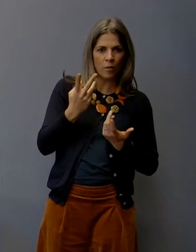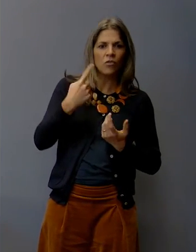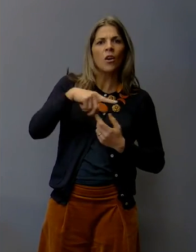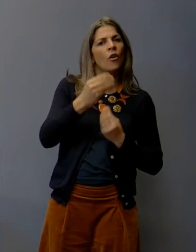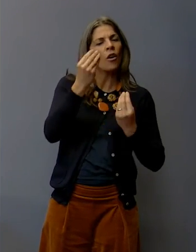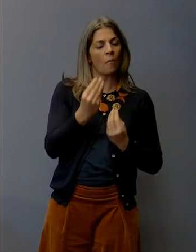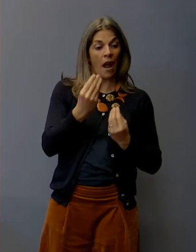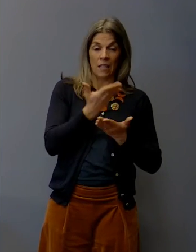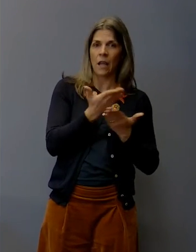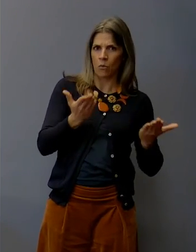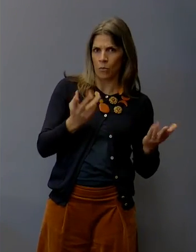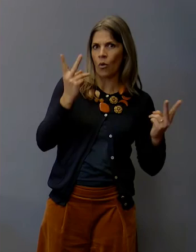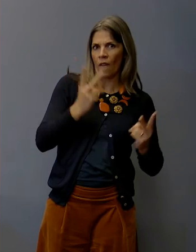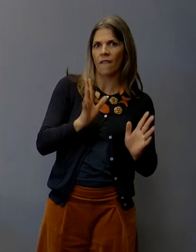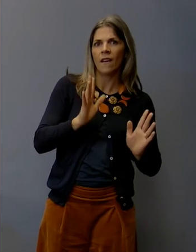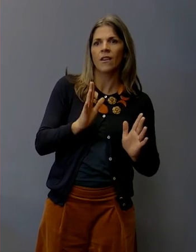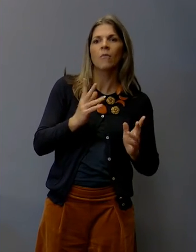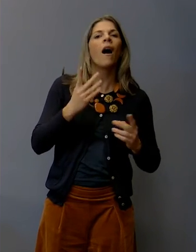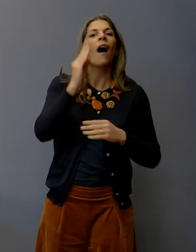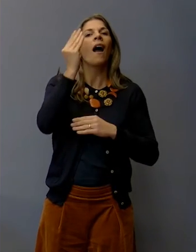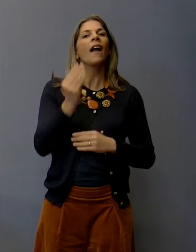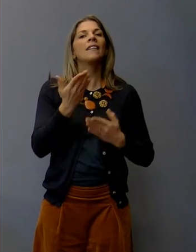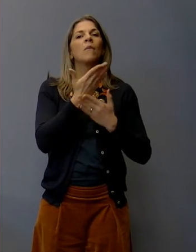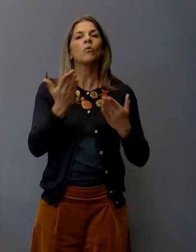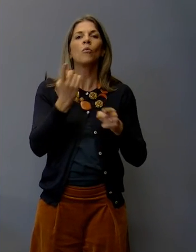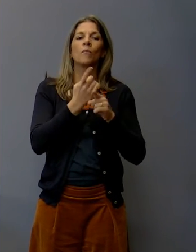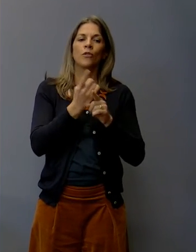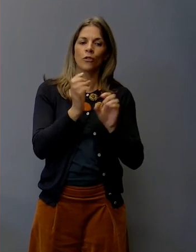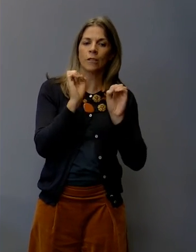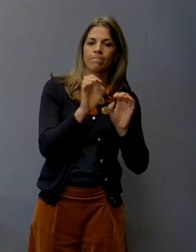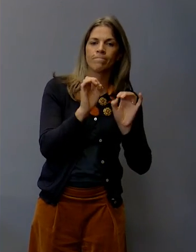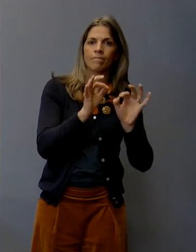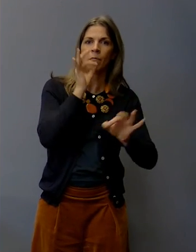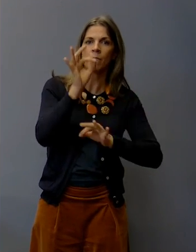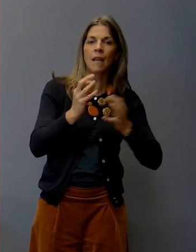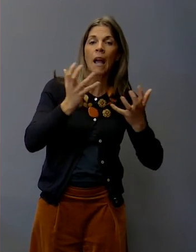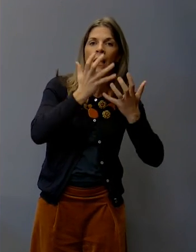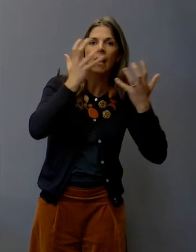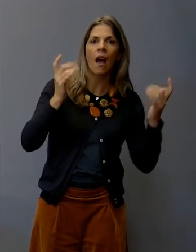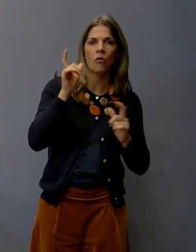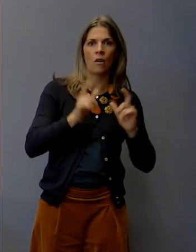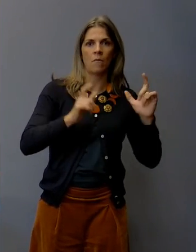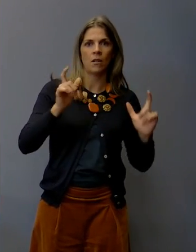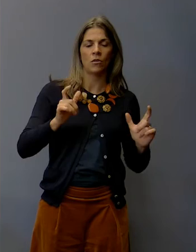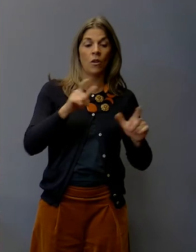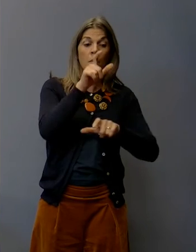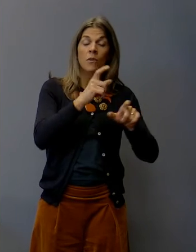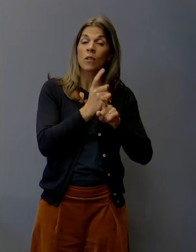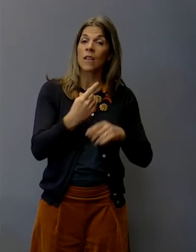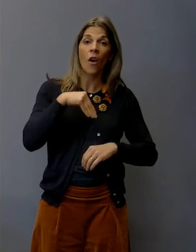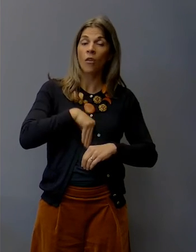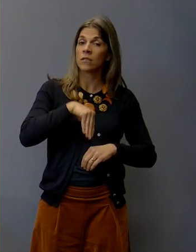alla responsabilità di accompagnare le persone alla consapevolezza alla consapevolezza ea darsi degli obiettivi